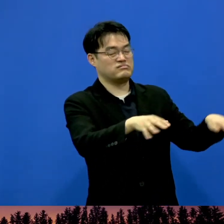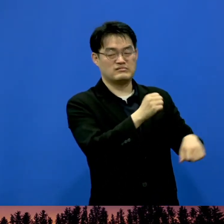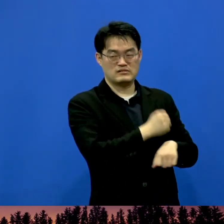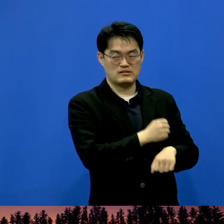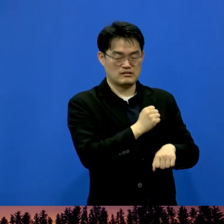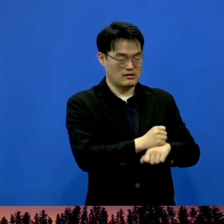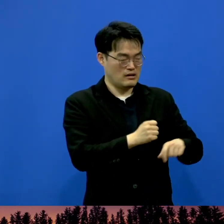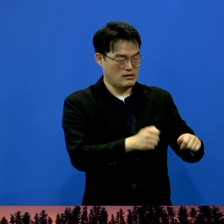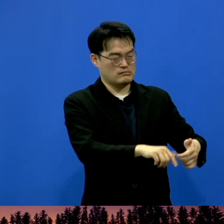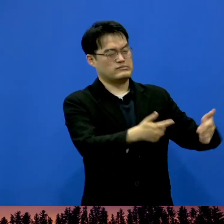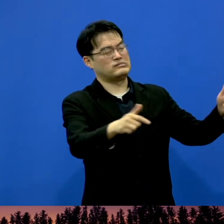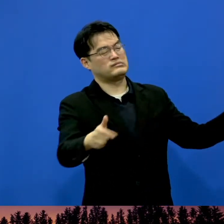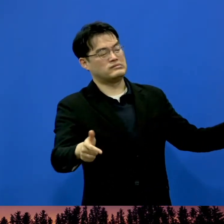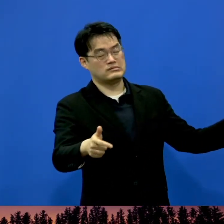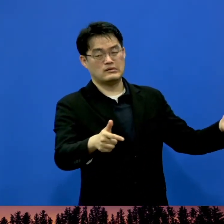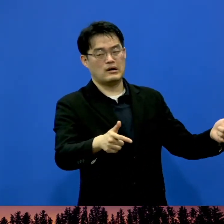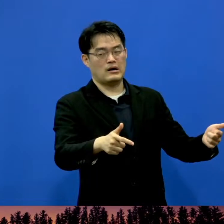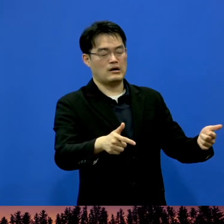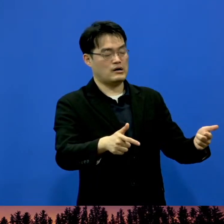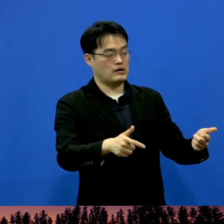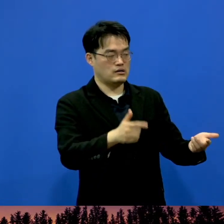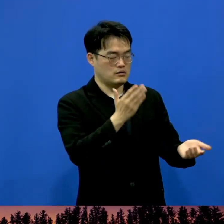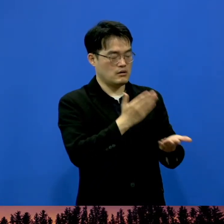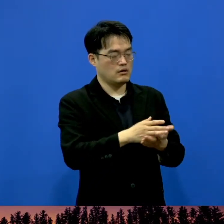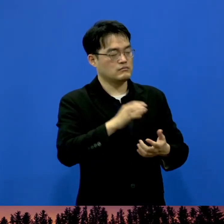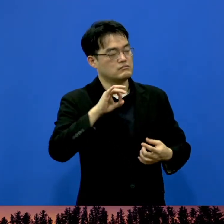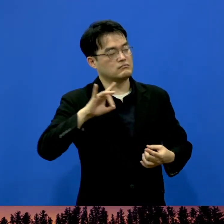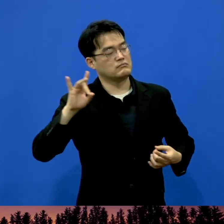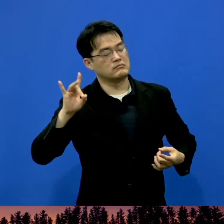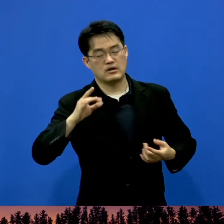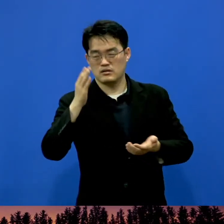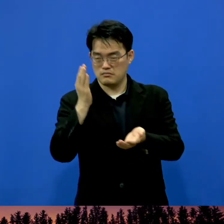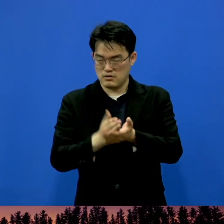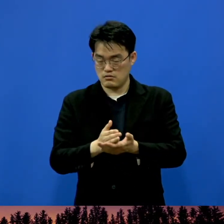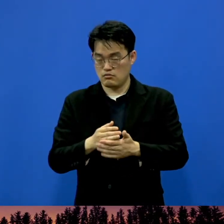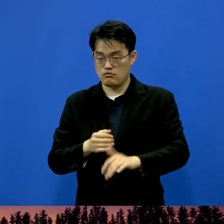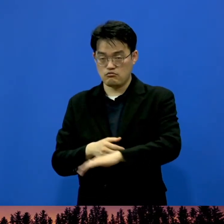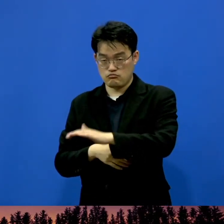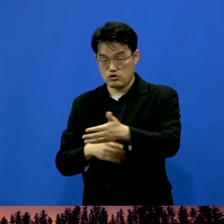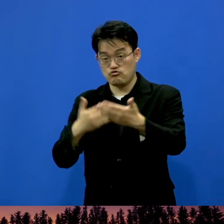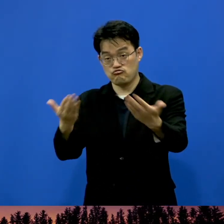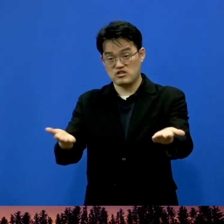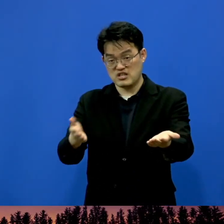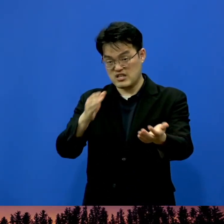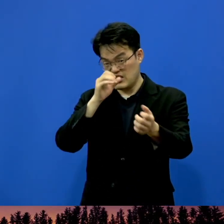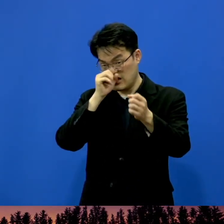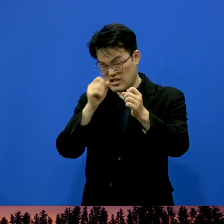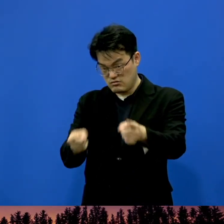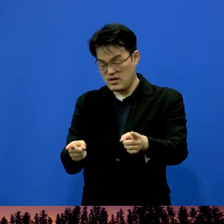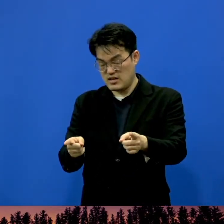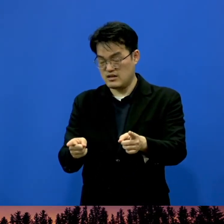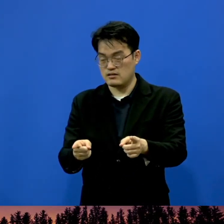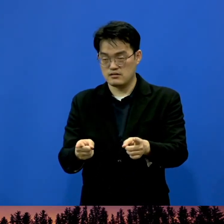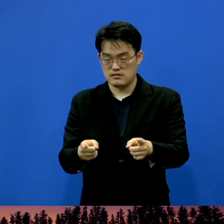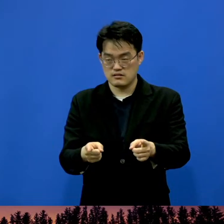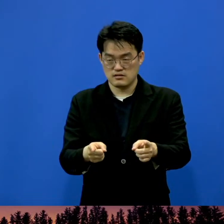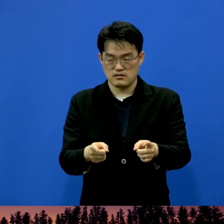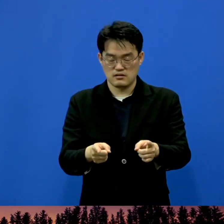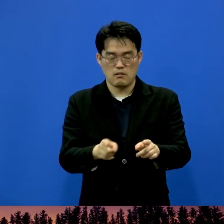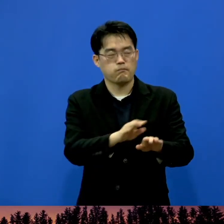조회수가 늘어나는 것을 보면서도 그것을 그냥 가만히 보고 있다면 우리는 우리에게 주신 기회를 선정하고 있는 것이 아니라고 볼 수가 있는 거죠.